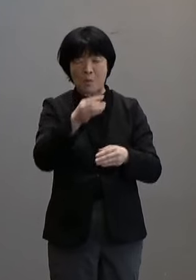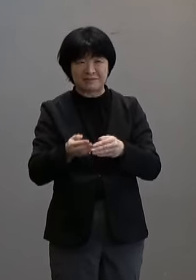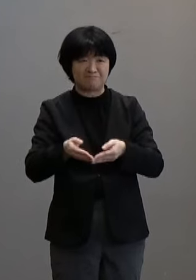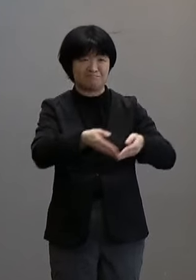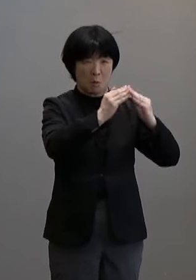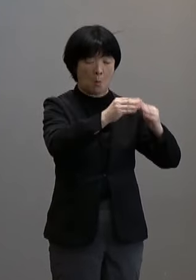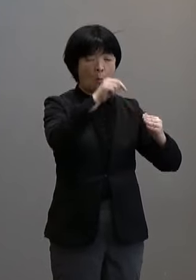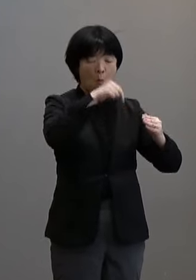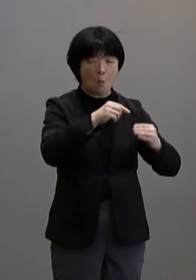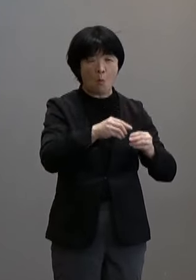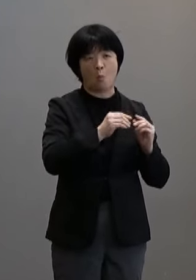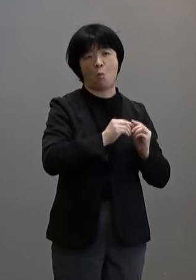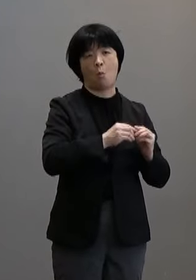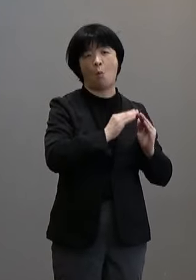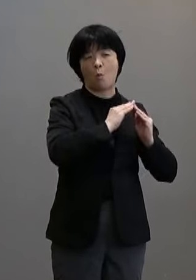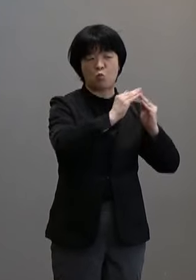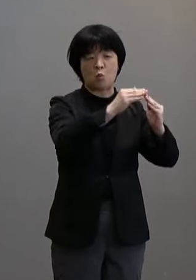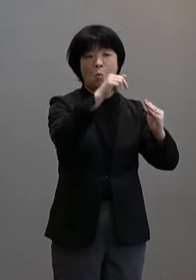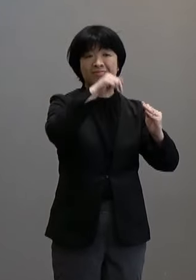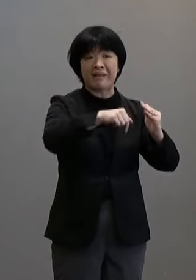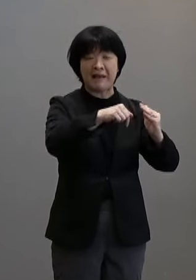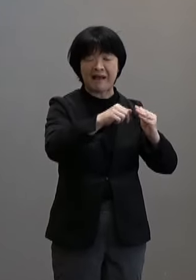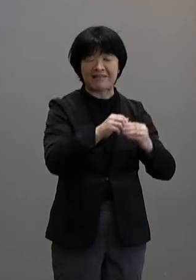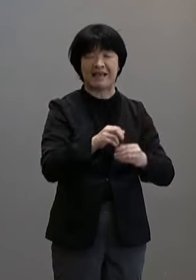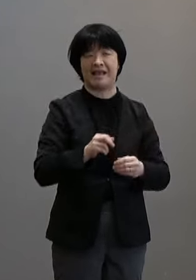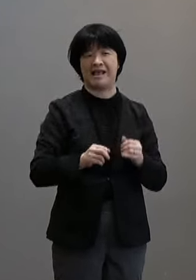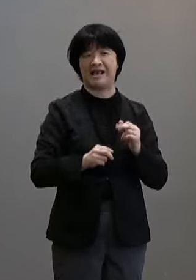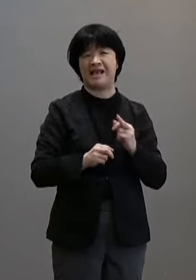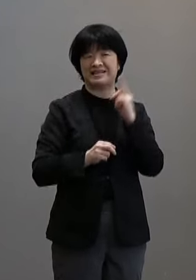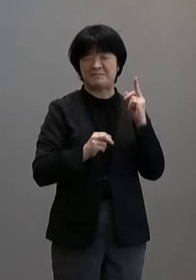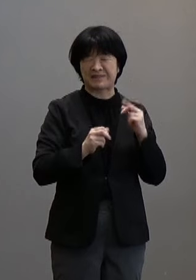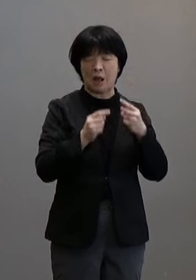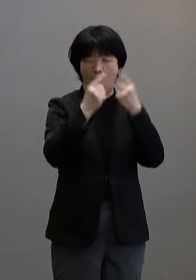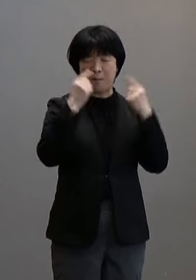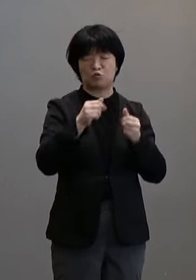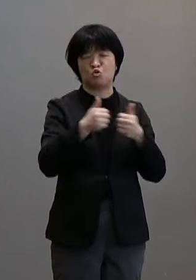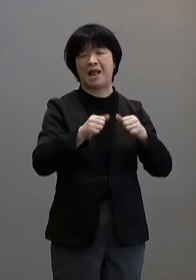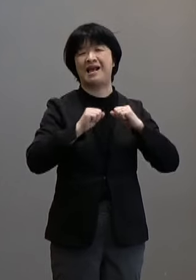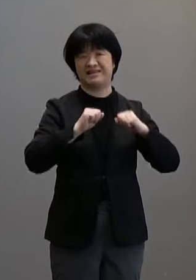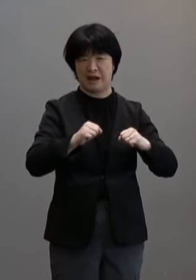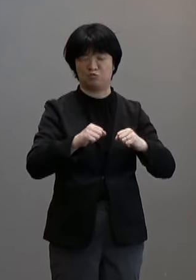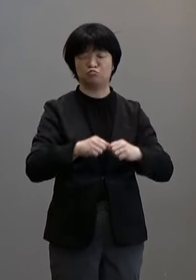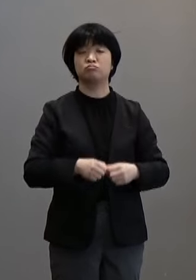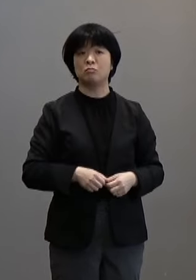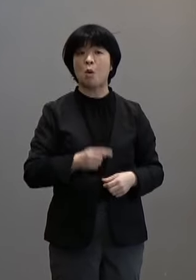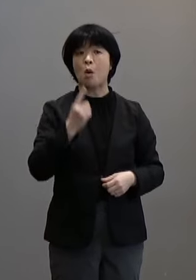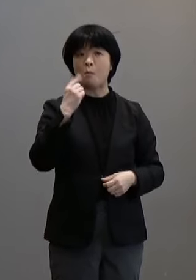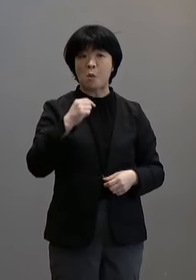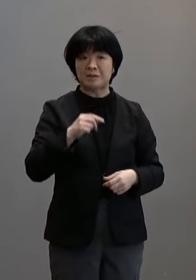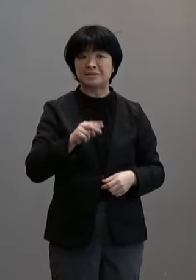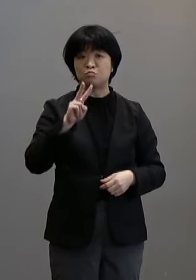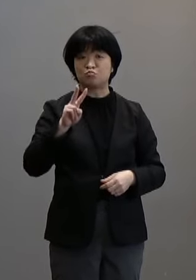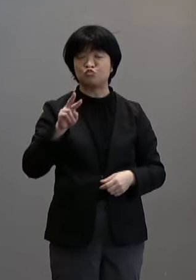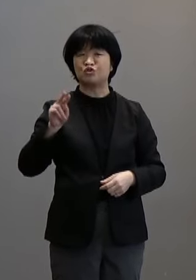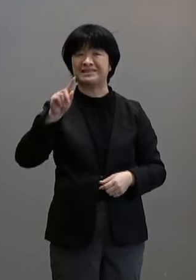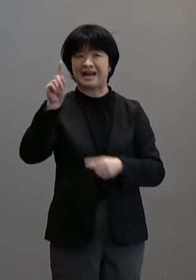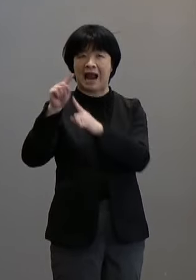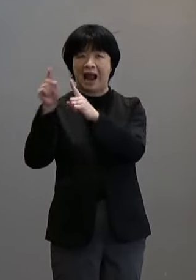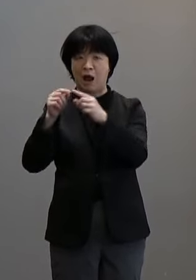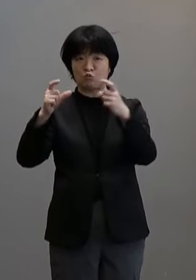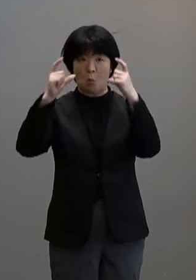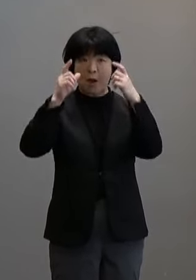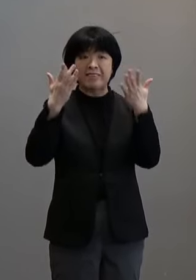土蔵でセミナーと個別相談を実施をいたします。メタバースは VR ゴーグルがなくてもパソコンやスマートフォン